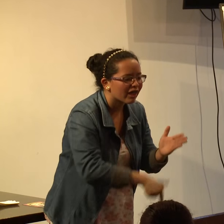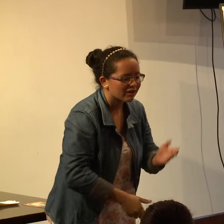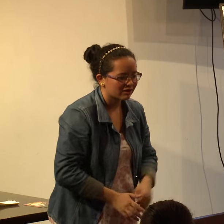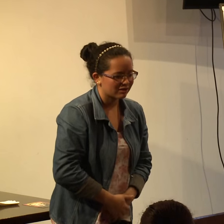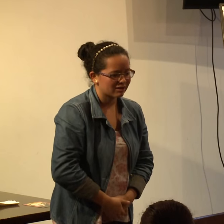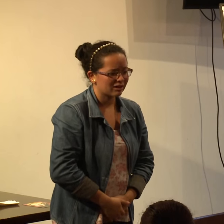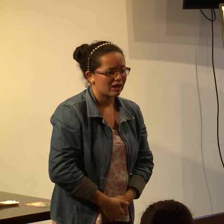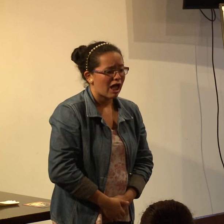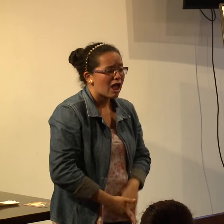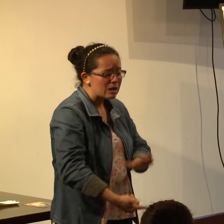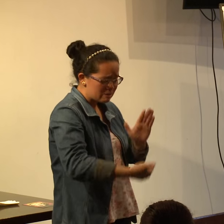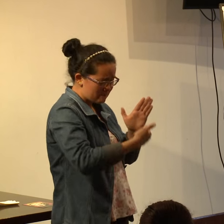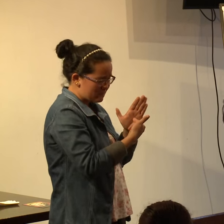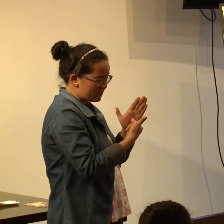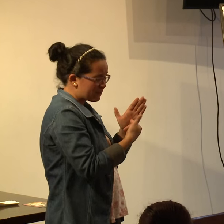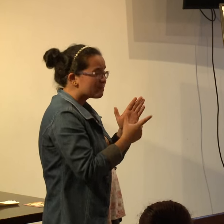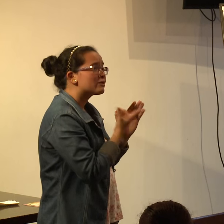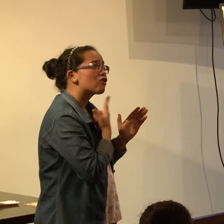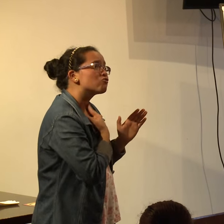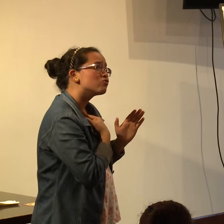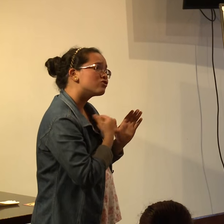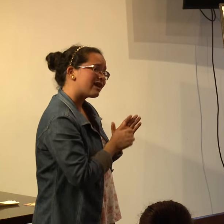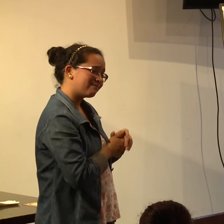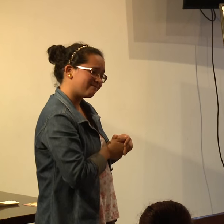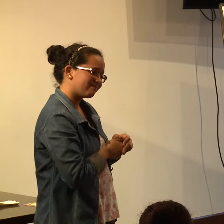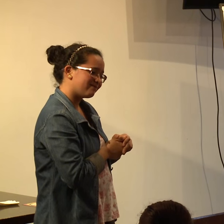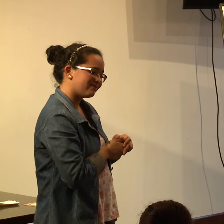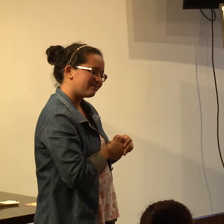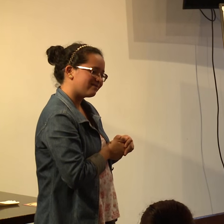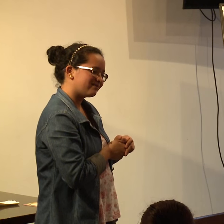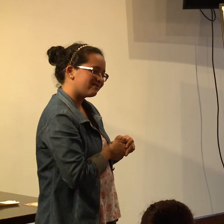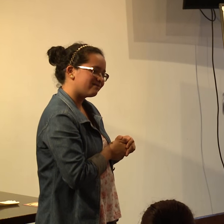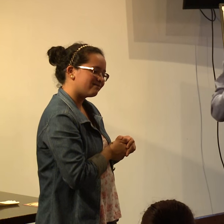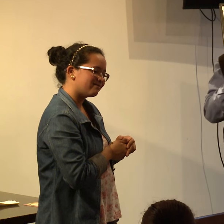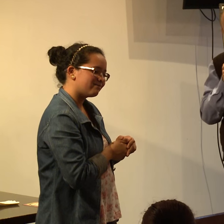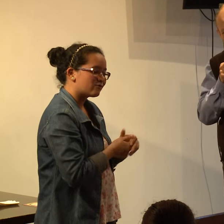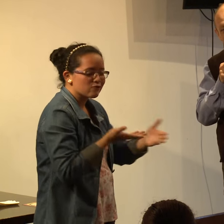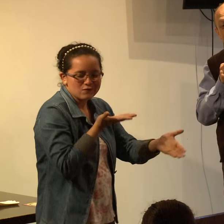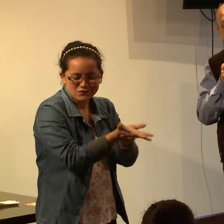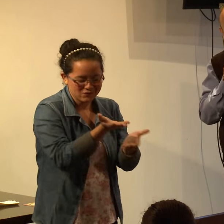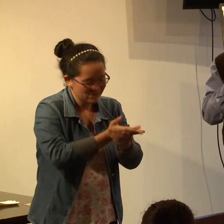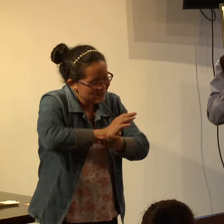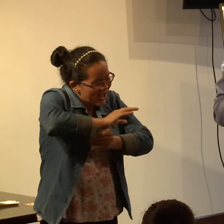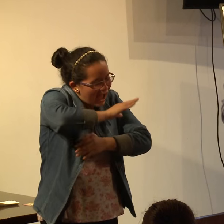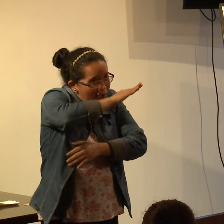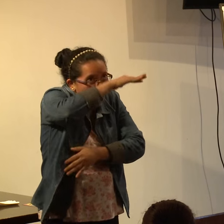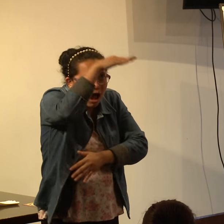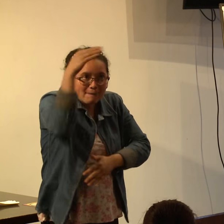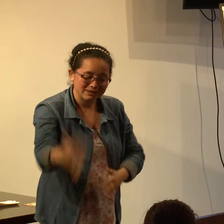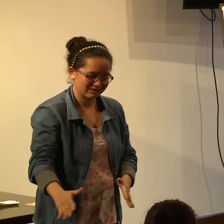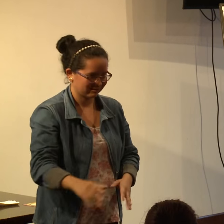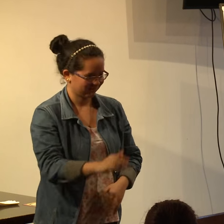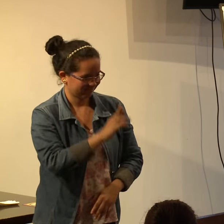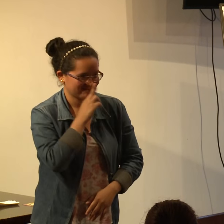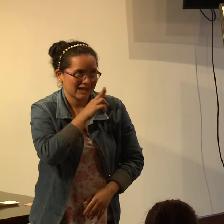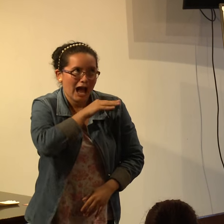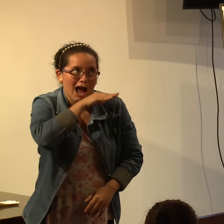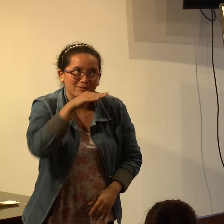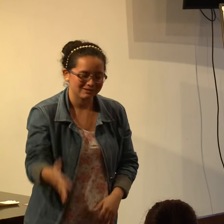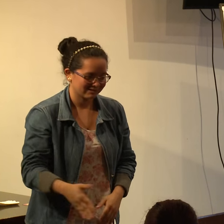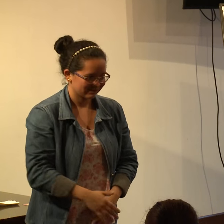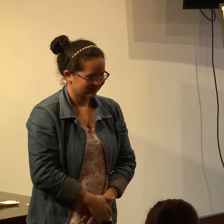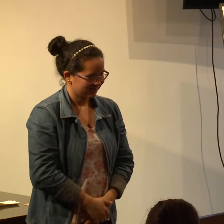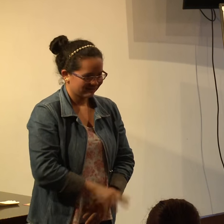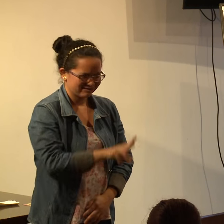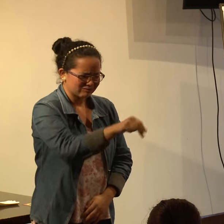niño? Que si le gusta, que si quedó bonito. ¿Te gusta? Consejo en la vida, jamás contesten esa pregunta. No